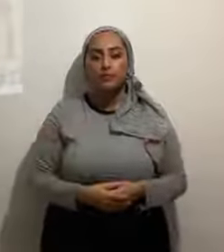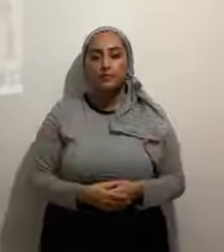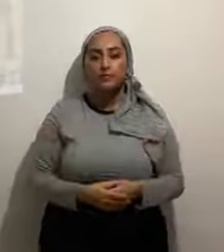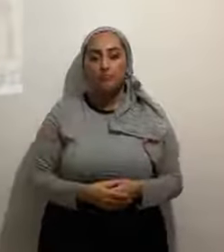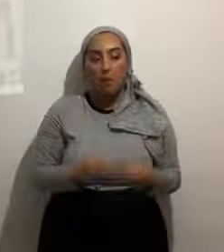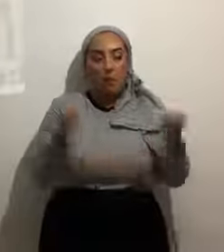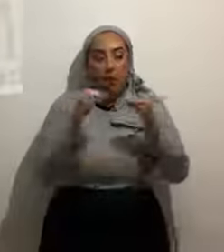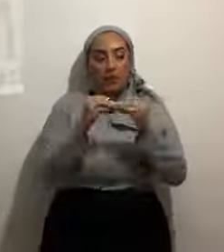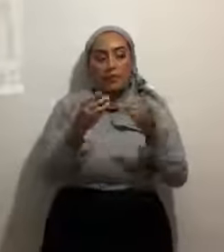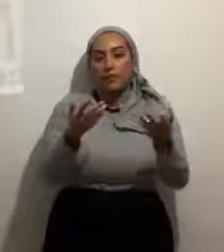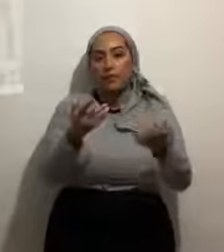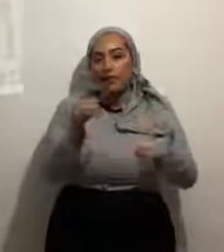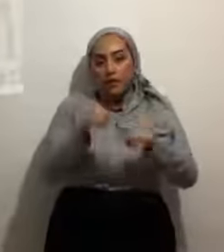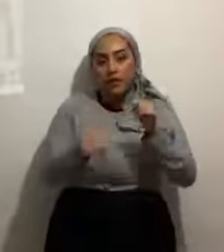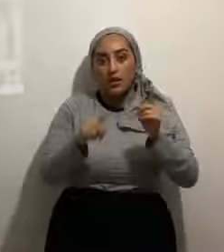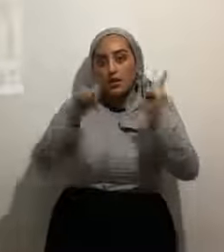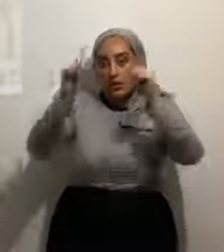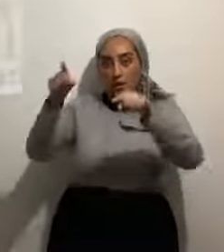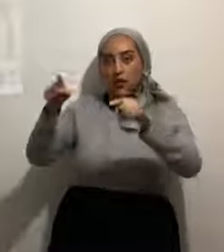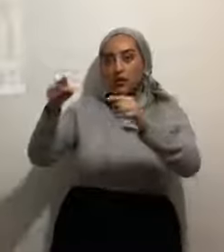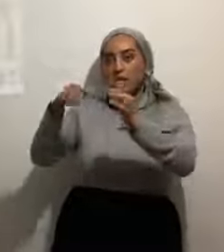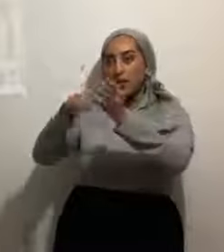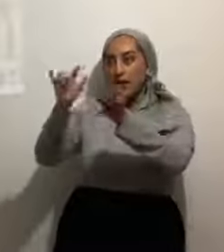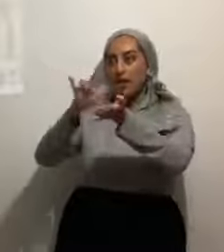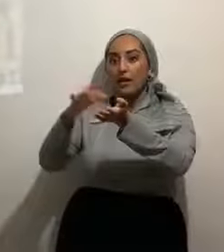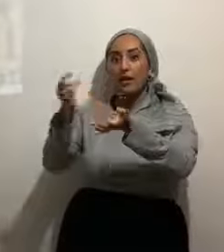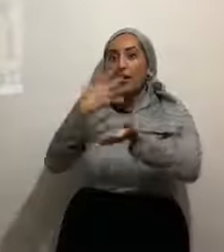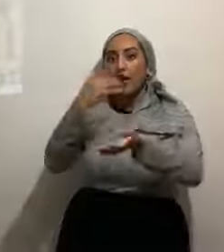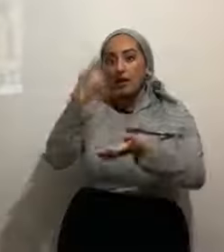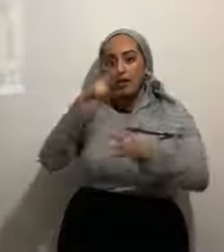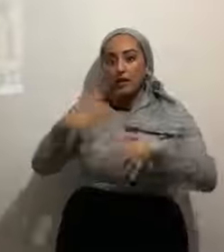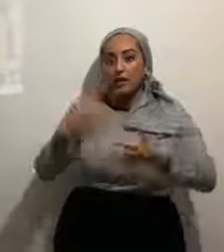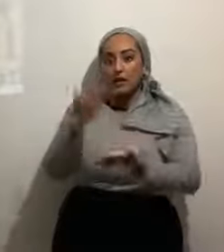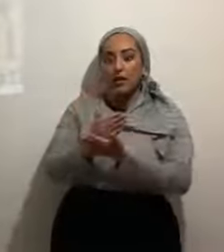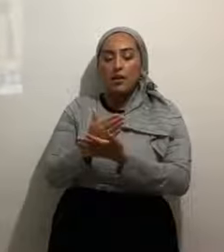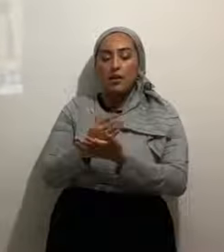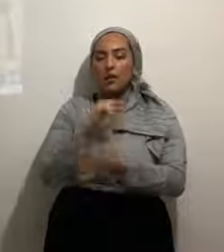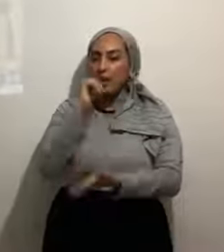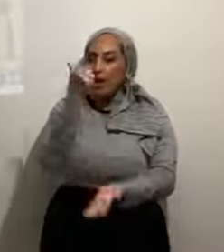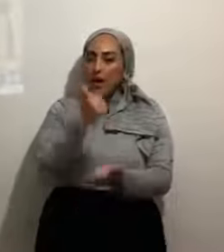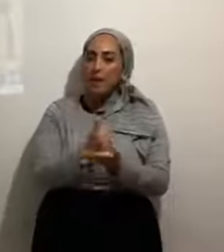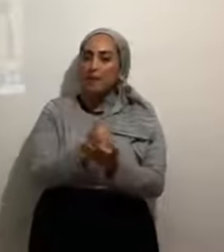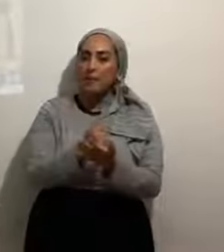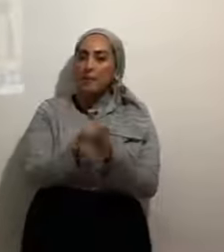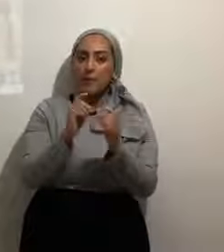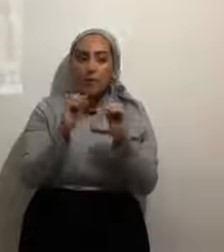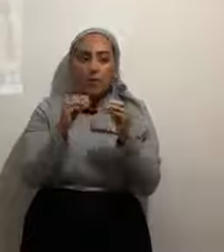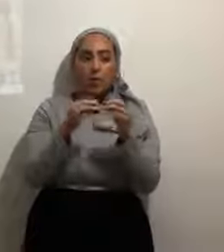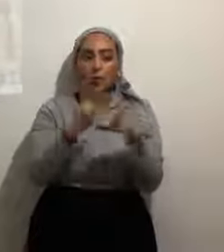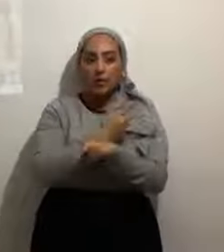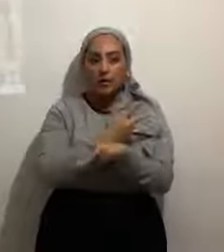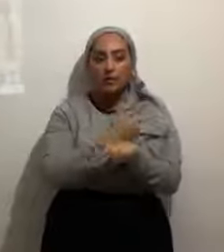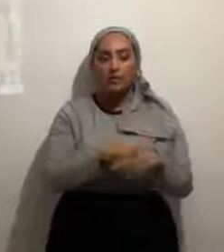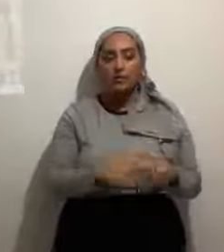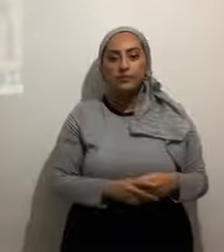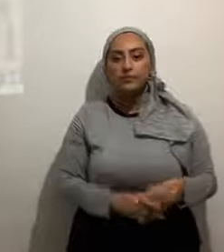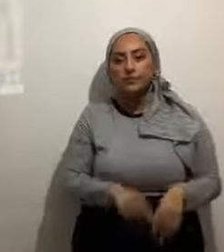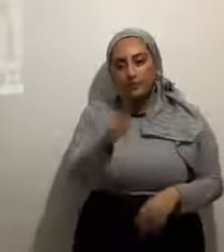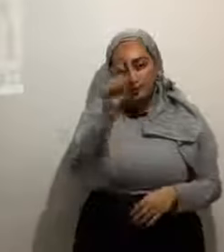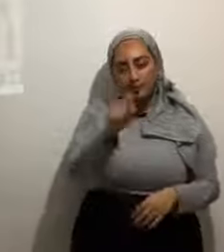hacer. ¿Vas a comprar pastillas para los nervios? Eso no te va a ayudar nada, te va a poner peor. Necesitas activar tu fe.